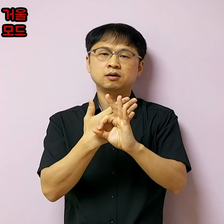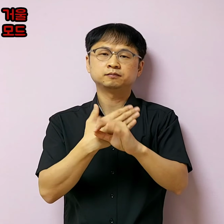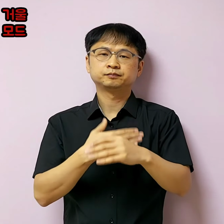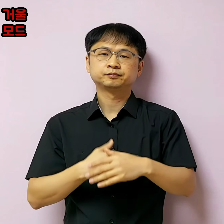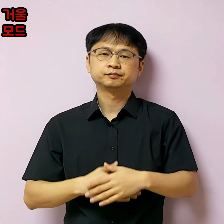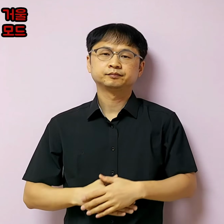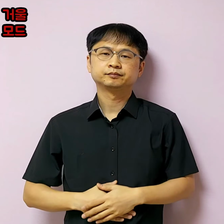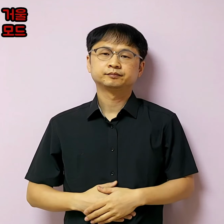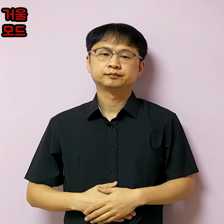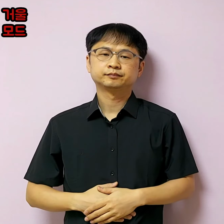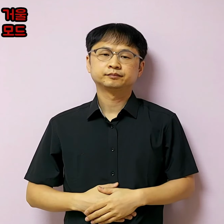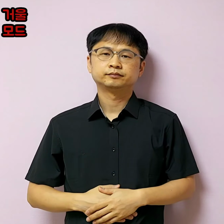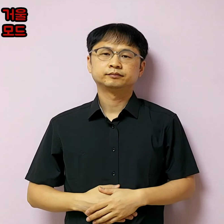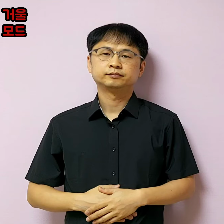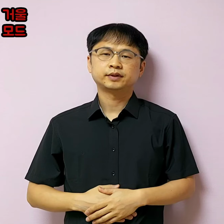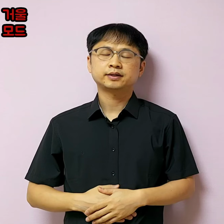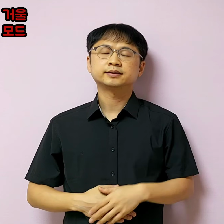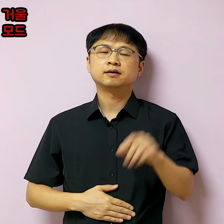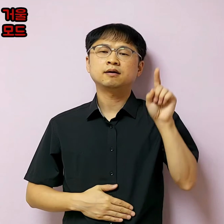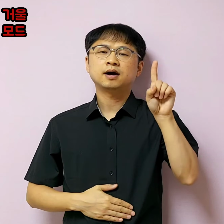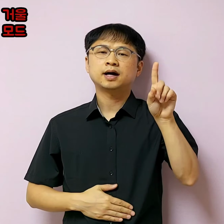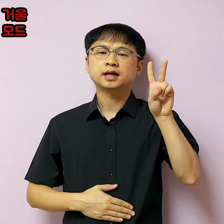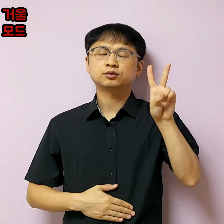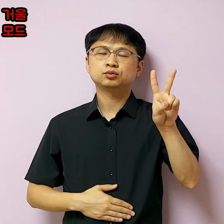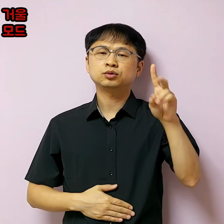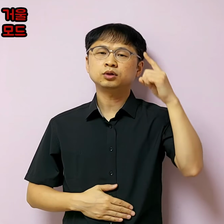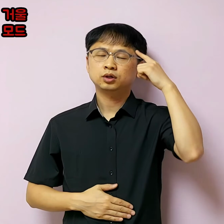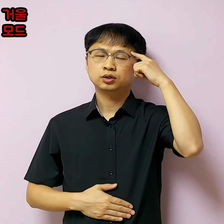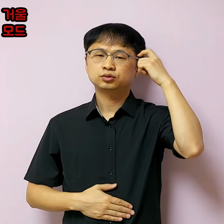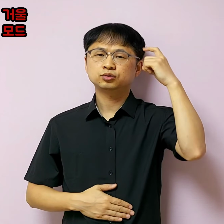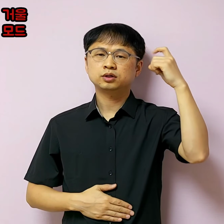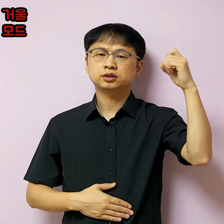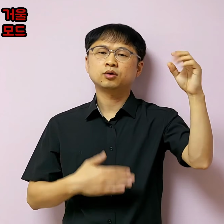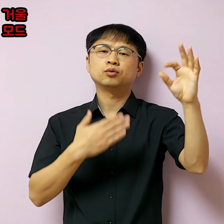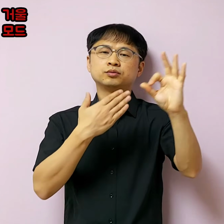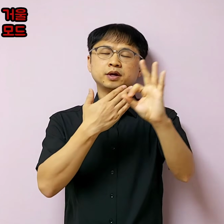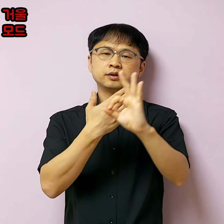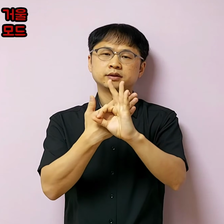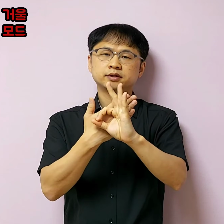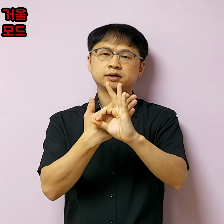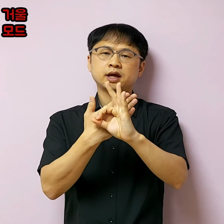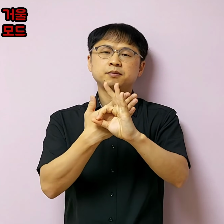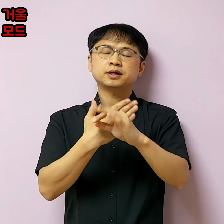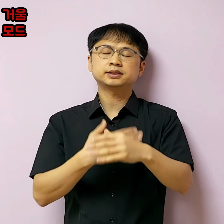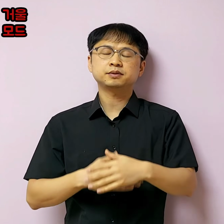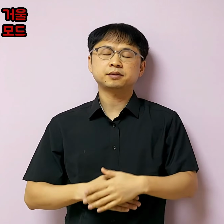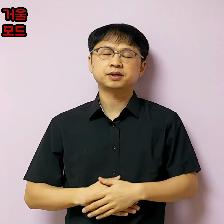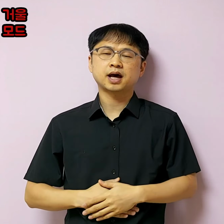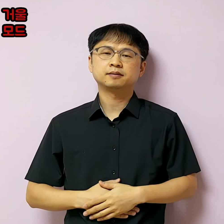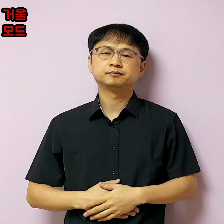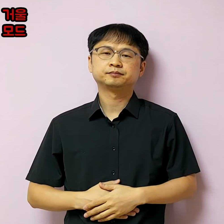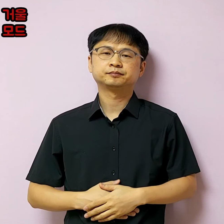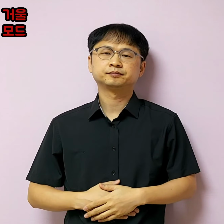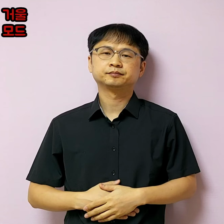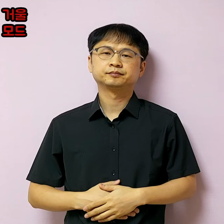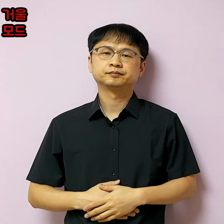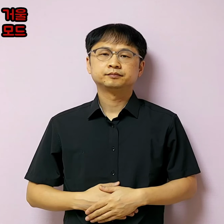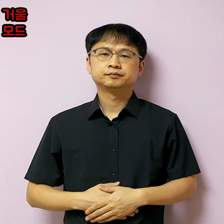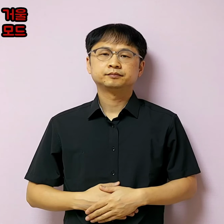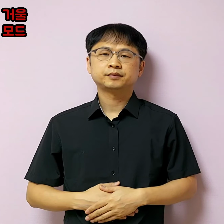배웠죠. 네, 그래서 하나 둘 추억이 떠오르면 이렇게 표현하시면 됩니다. 네,